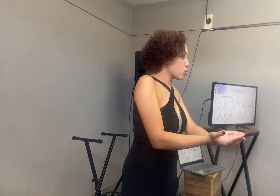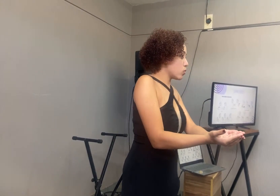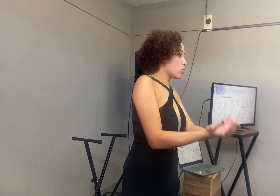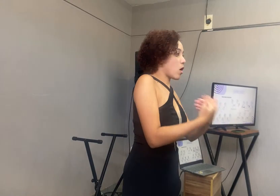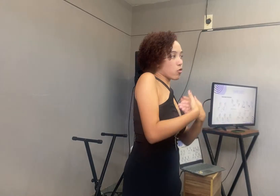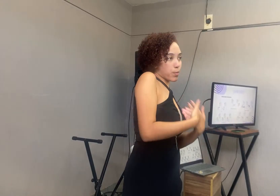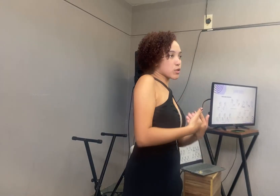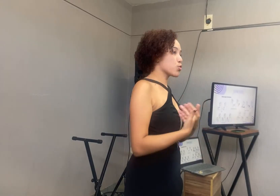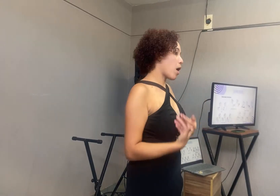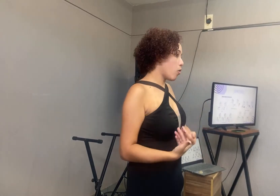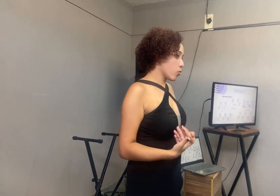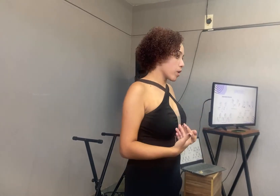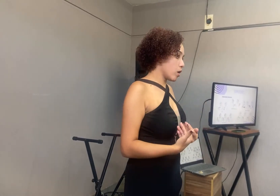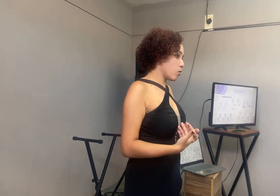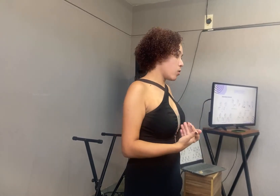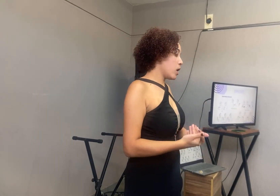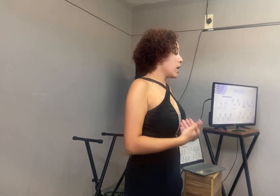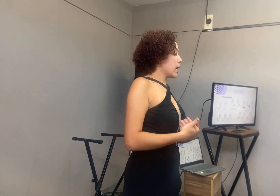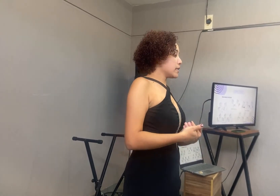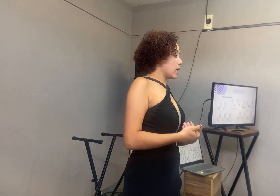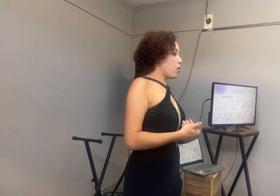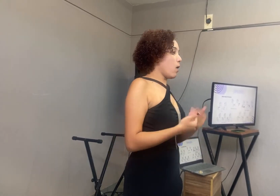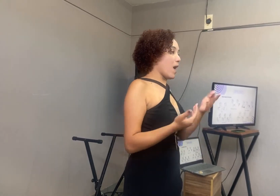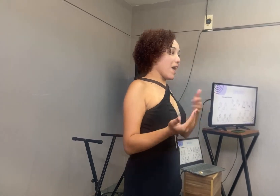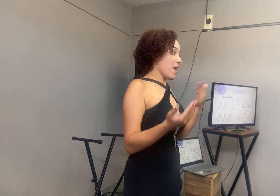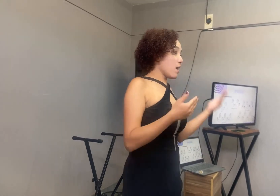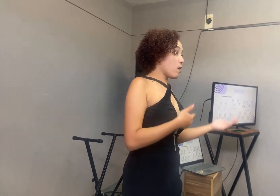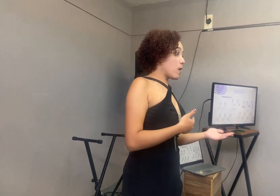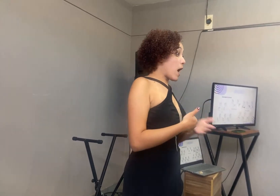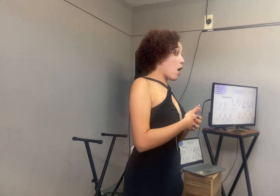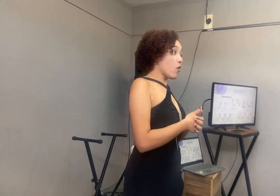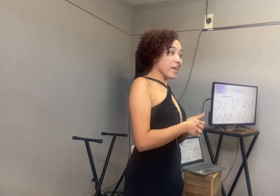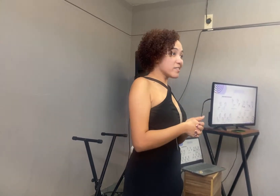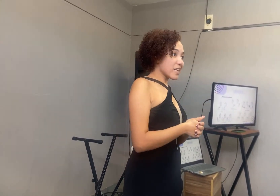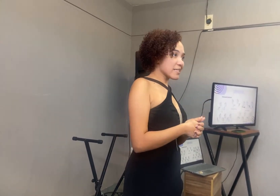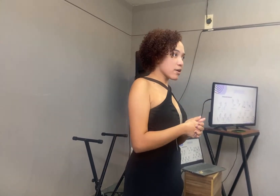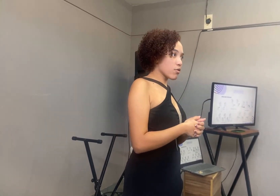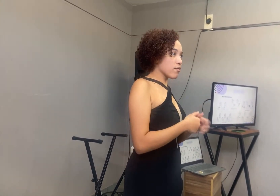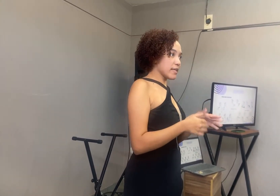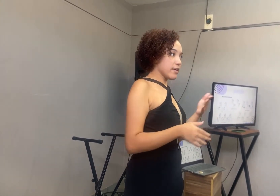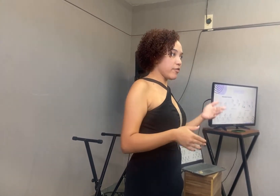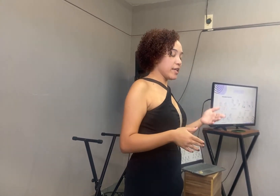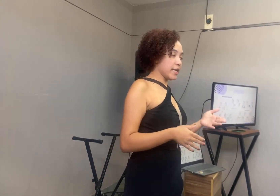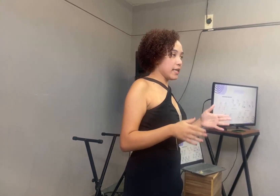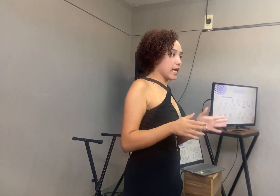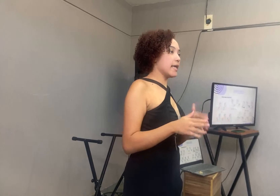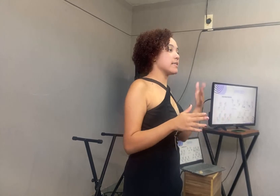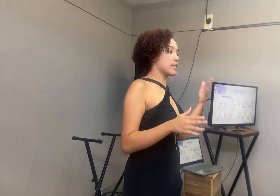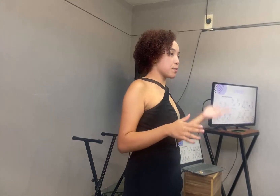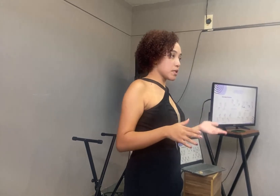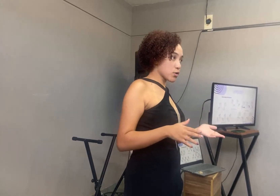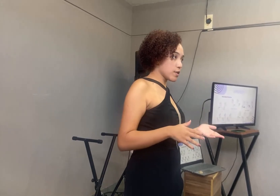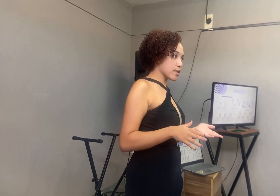outro, algo pessoal ou não. Então, é a orientação que vai definir, né, essas expressões